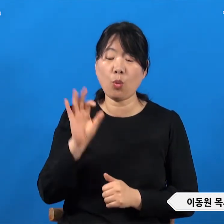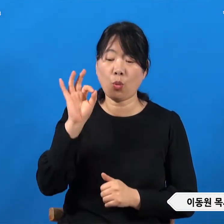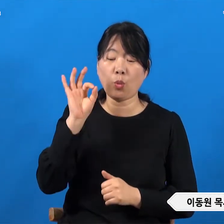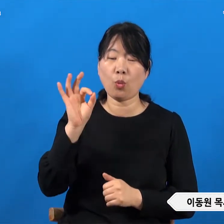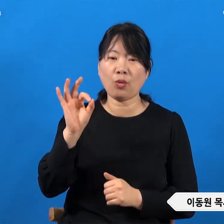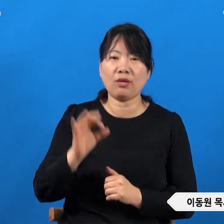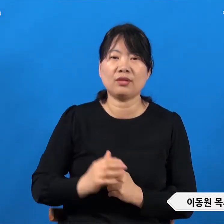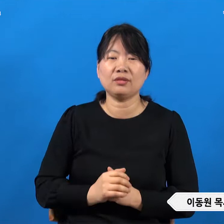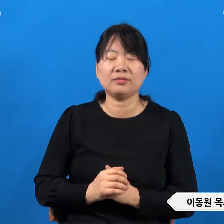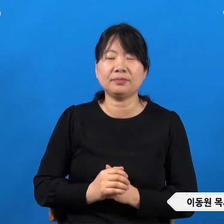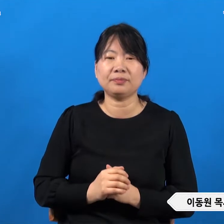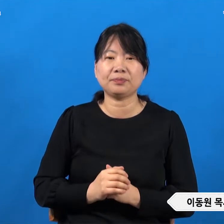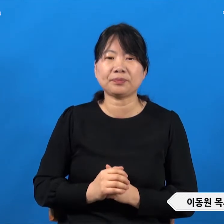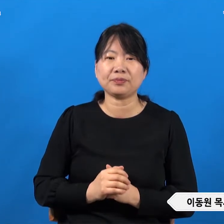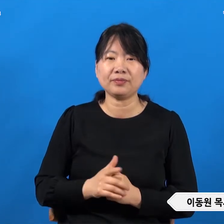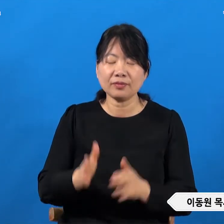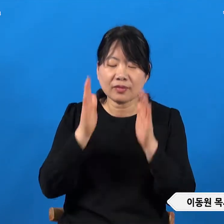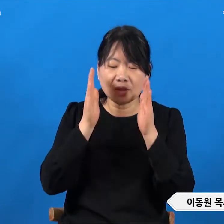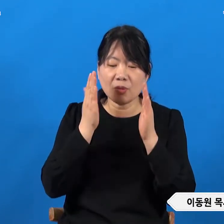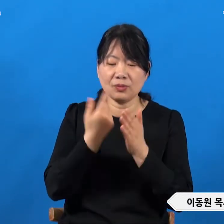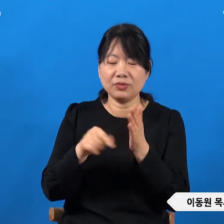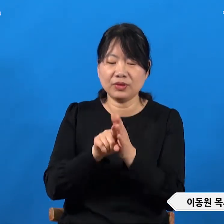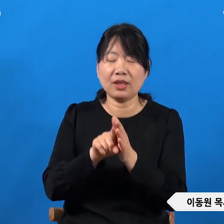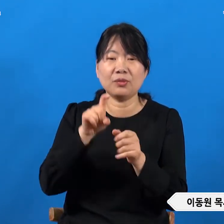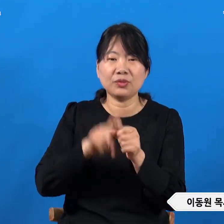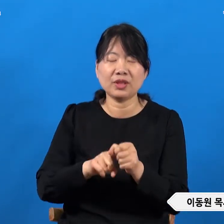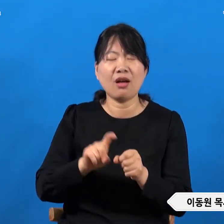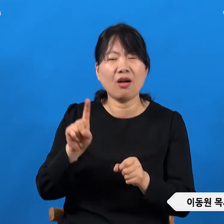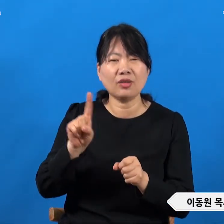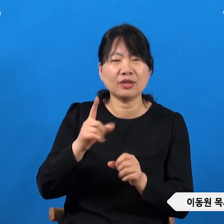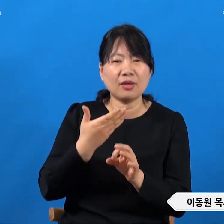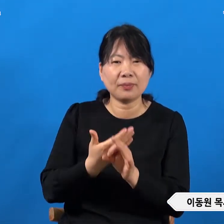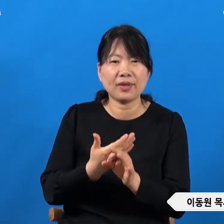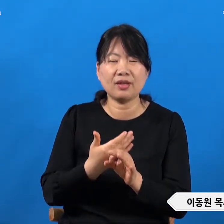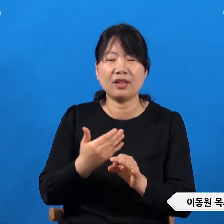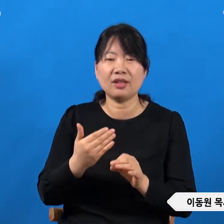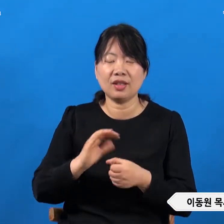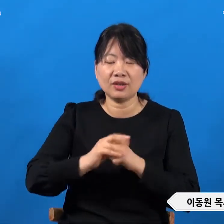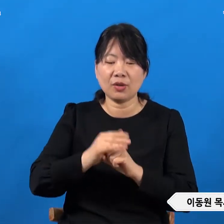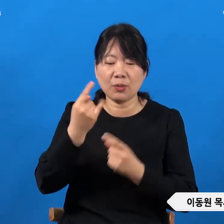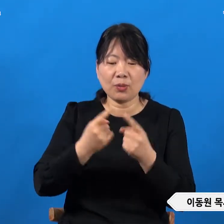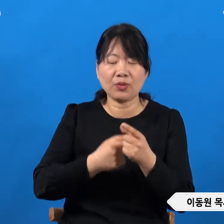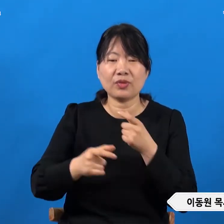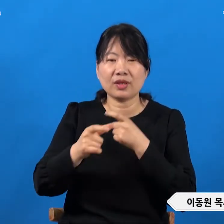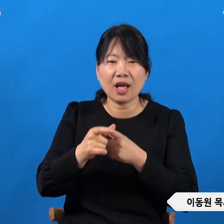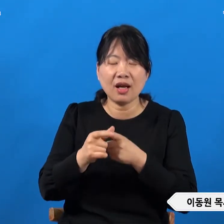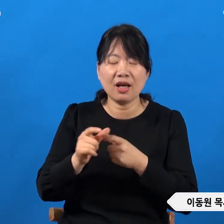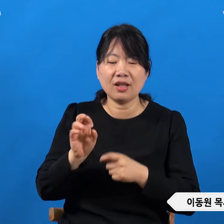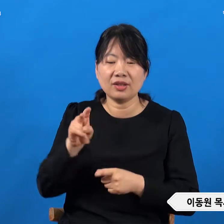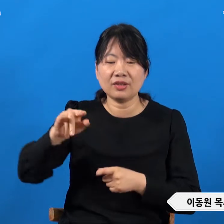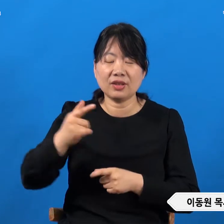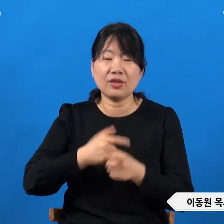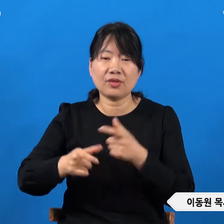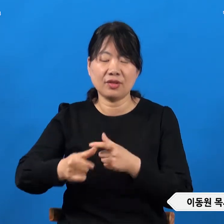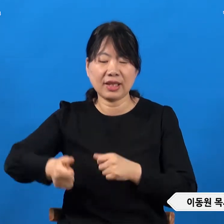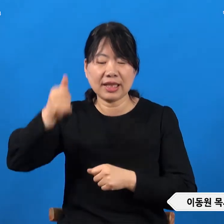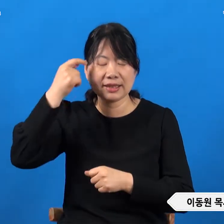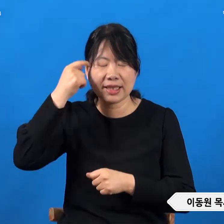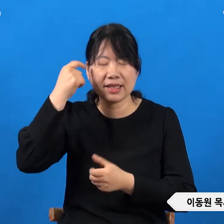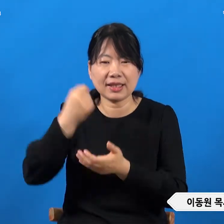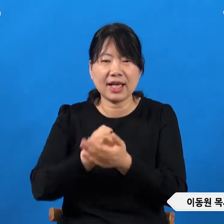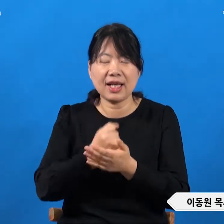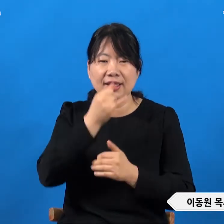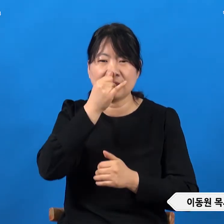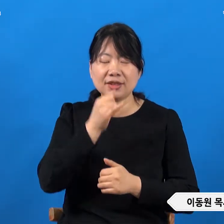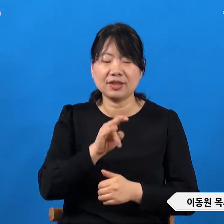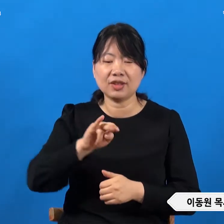그러냐고. 그 공부하기 위해서는 어쩌면 대구보다도 영천이 훨씬 더 나을 수가 있다고 생각한